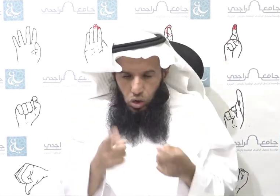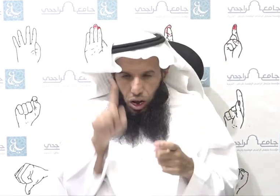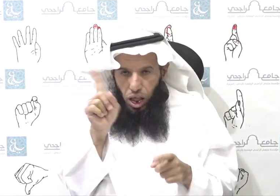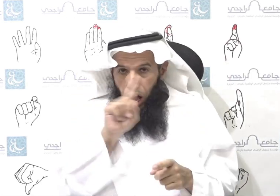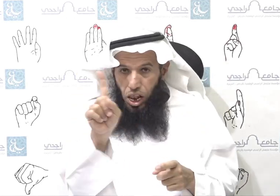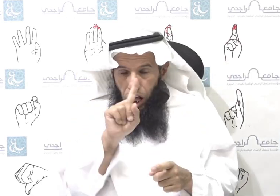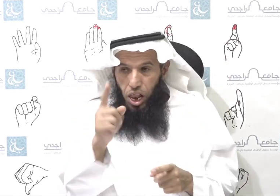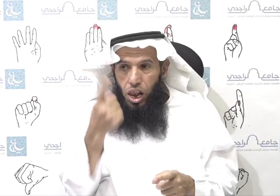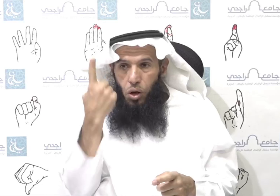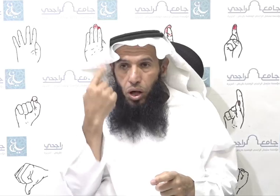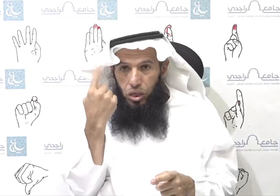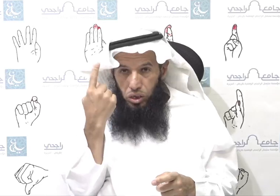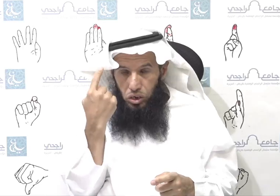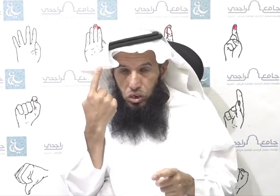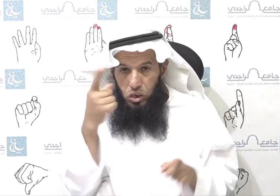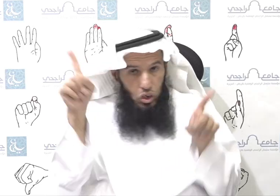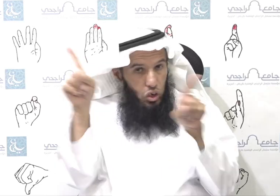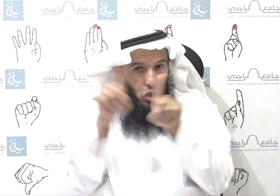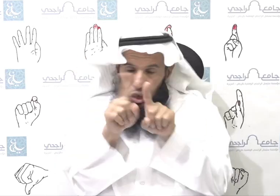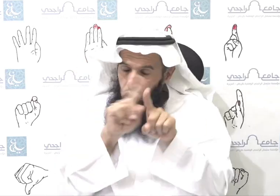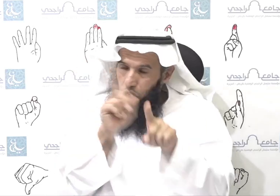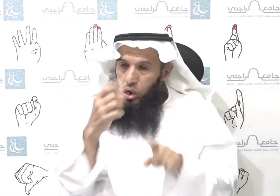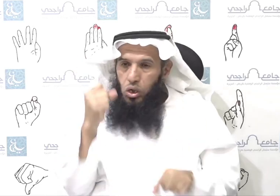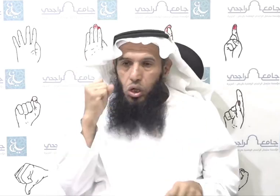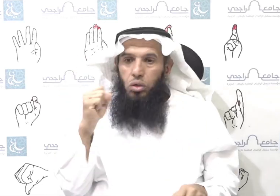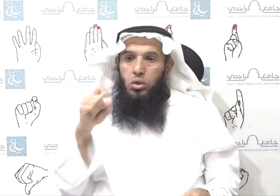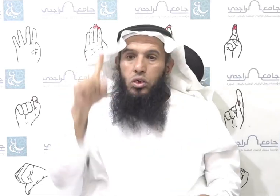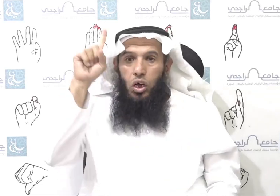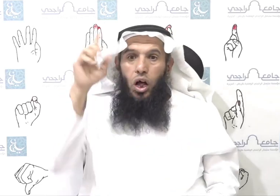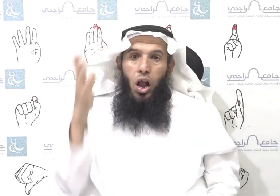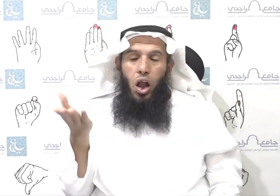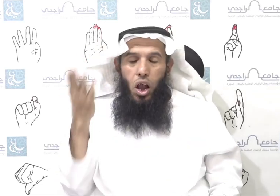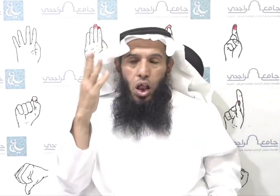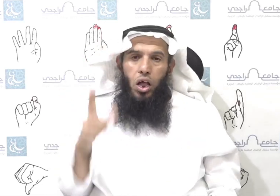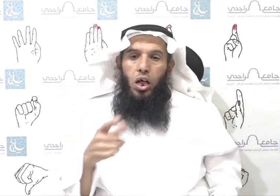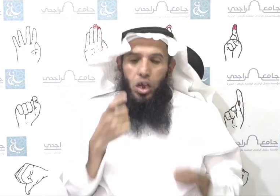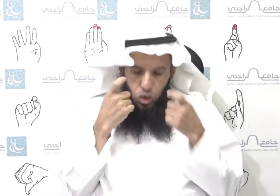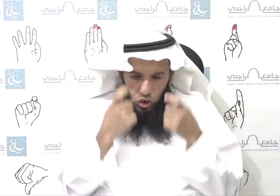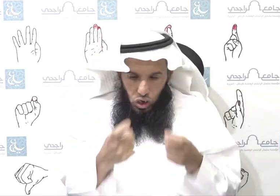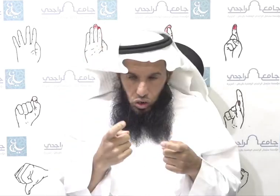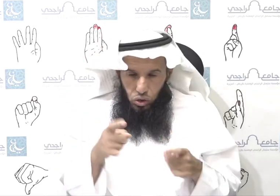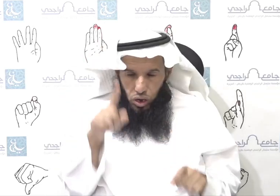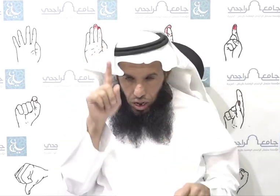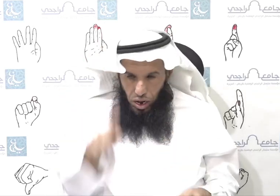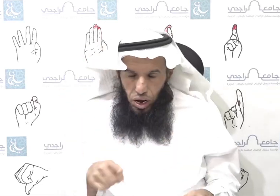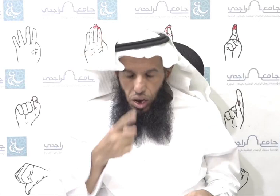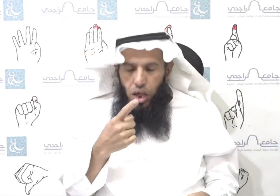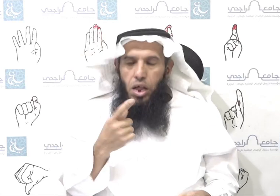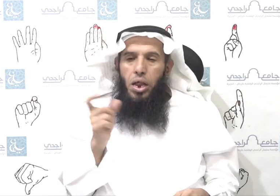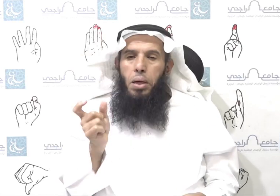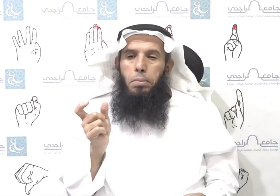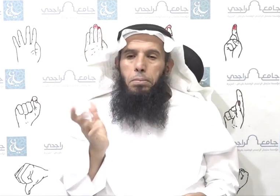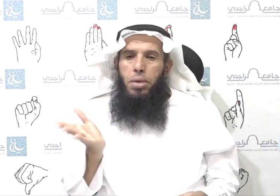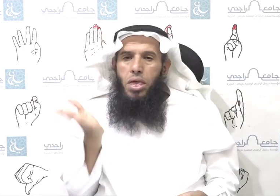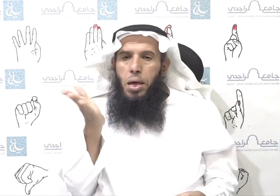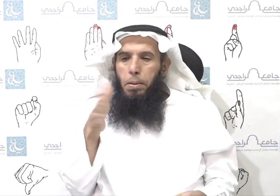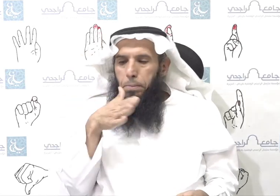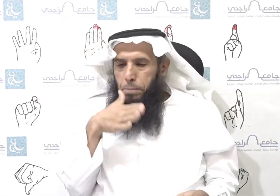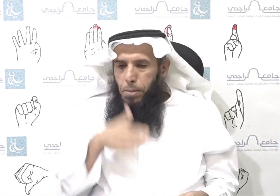الله وحده لا شريك له تعظيمًا لشأنه، وأشهد أن سيدنا ونبينا محمدًا عبده